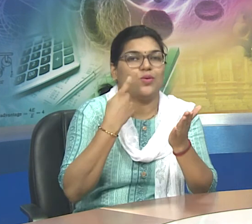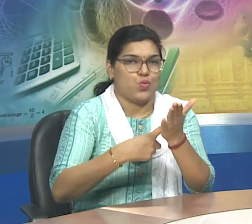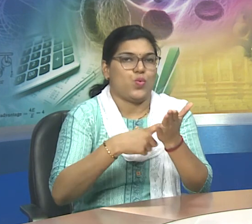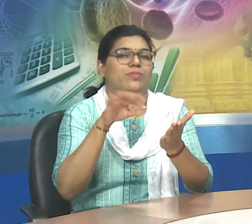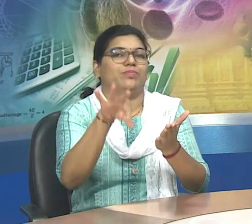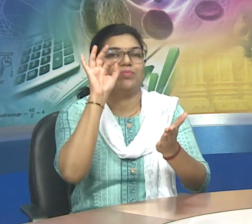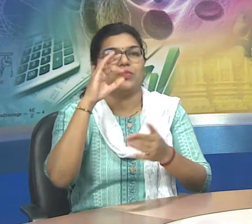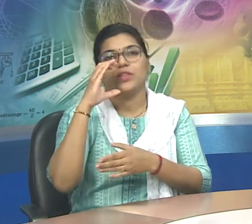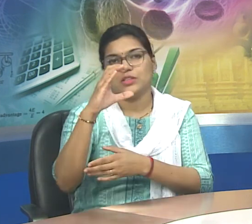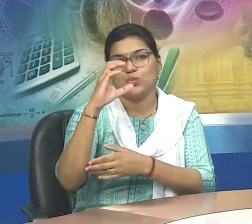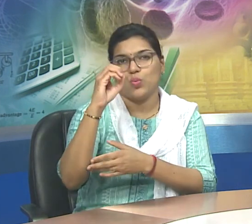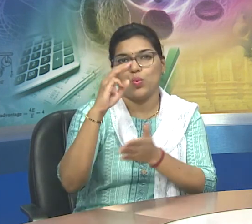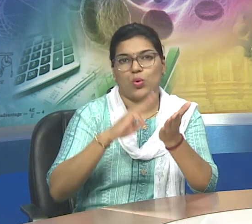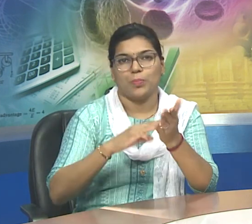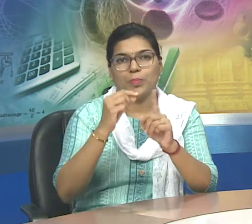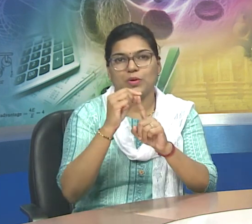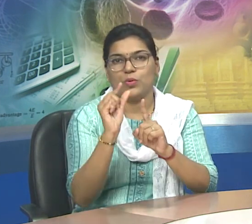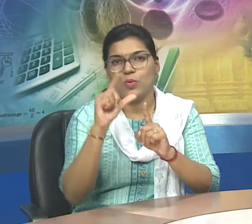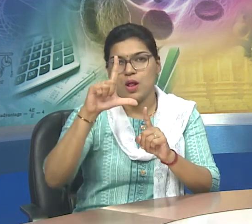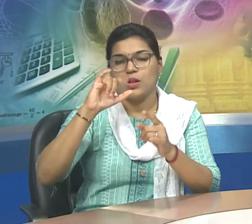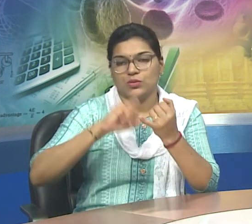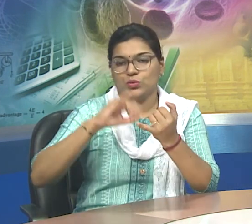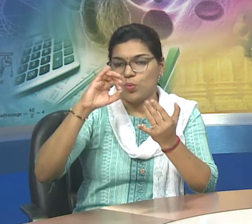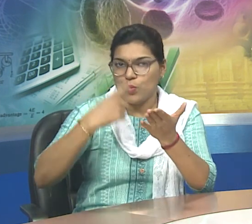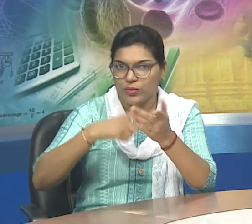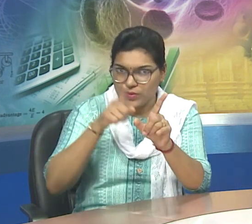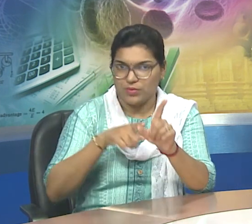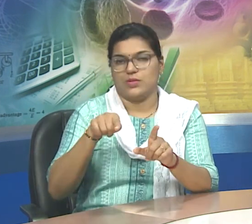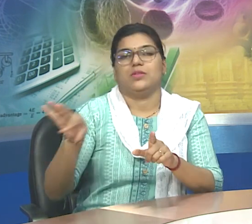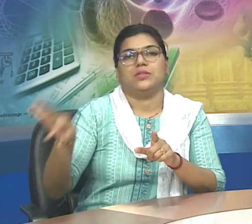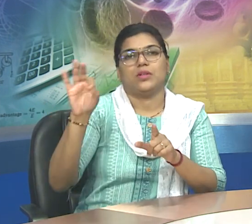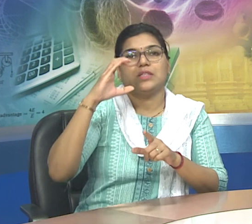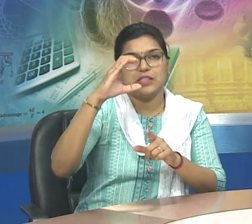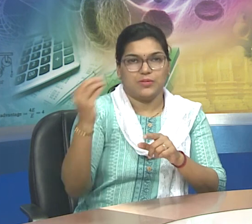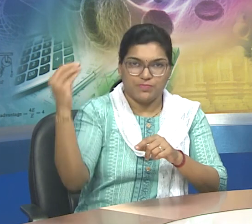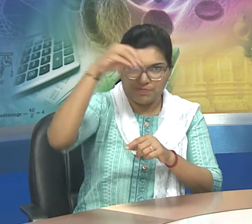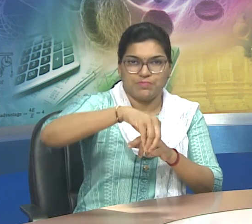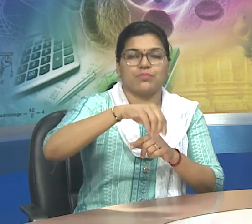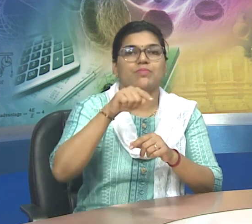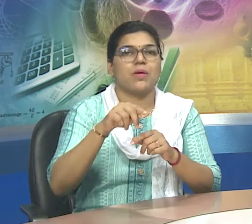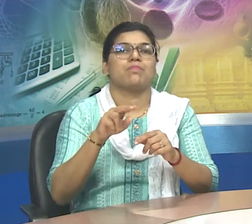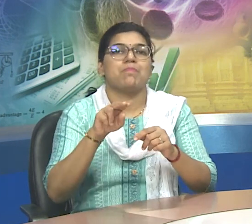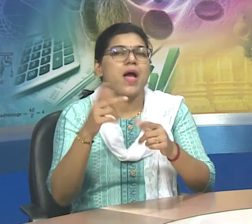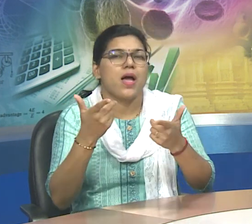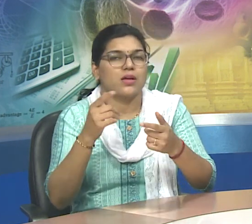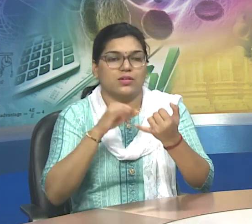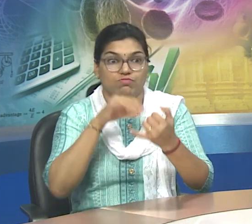स्टेट का मेंबर होना आपके लिए कंपल्सरी है, तो इसलिए इसका उत्तर होगा